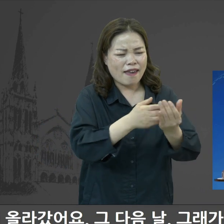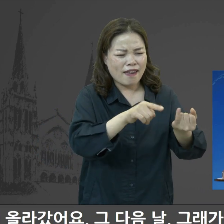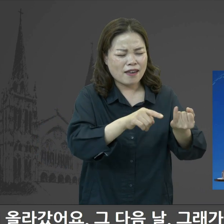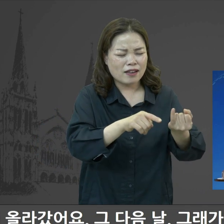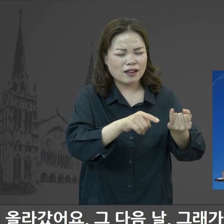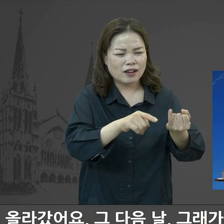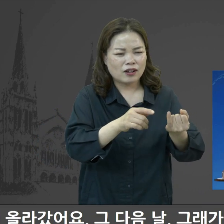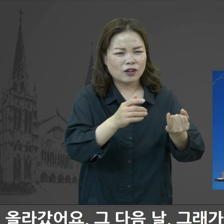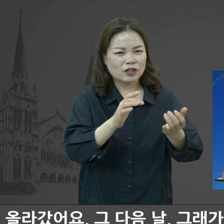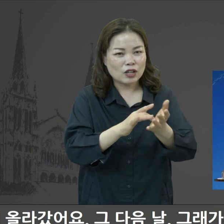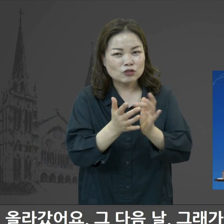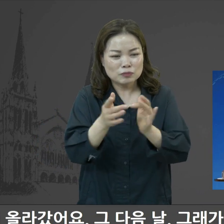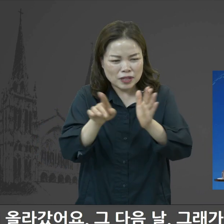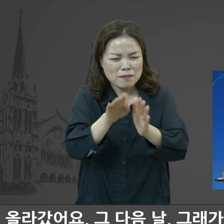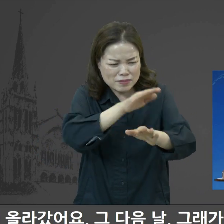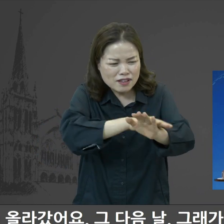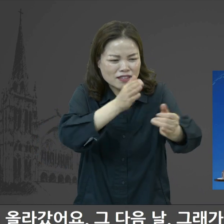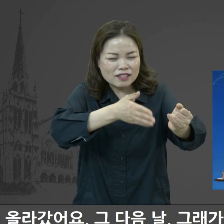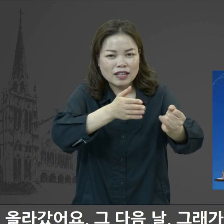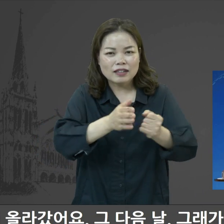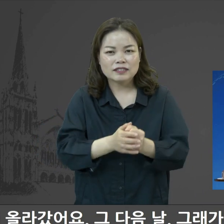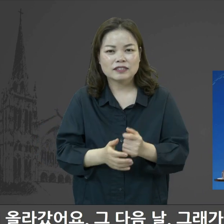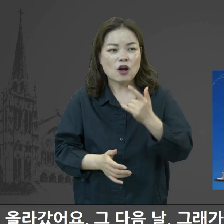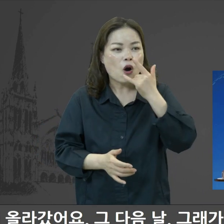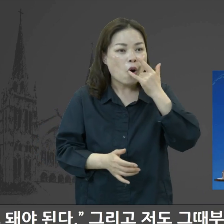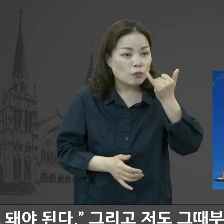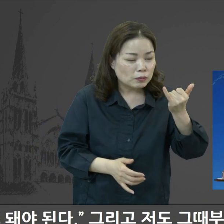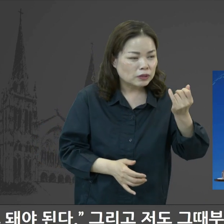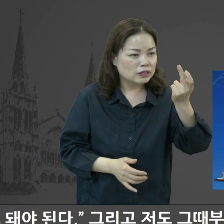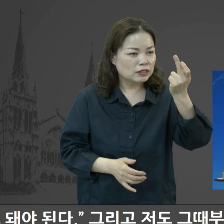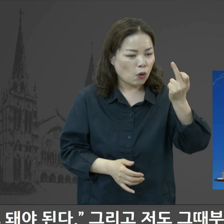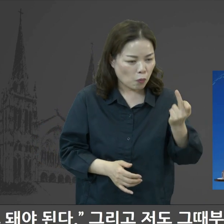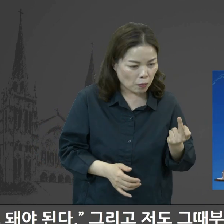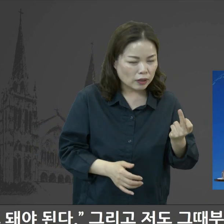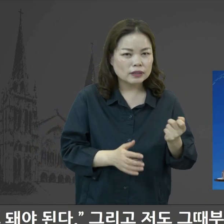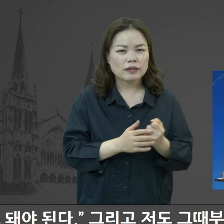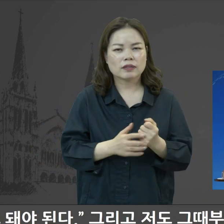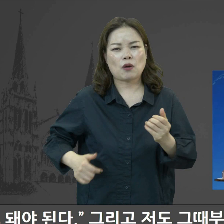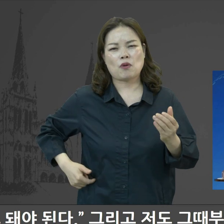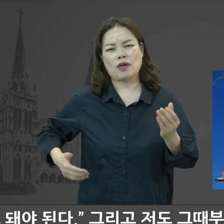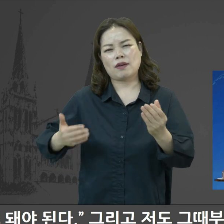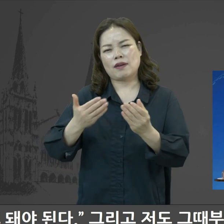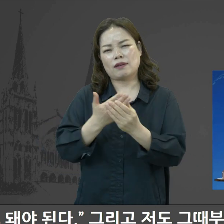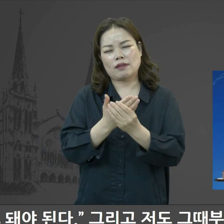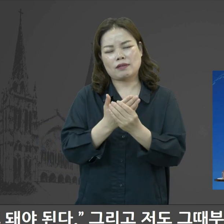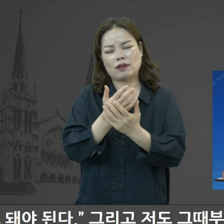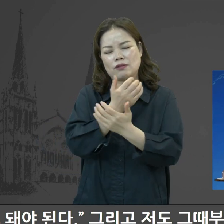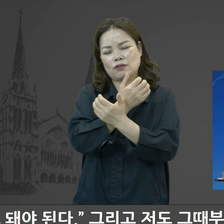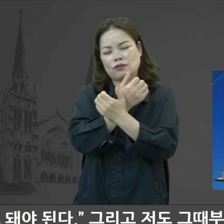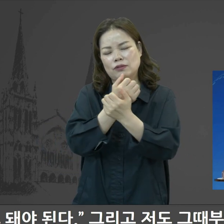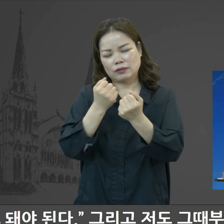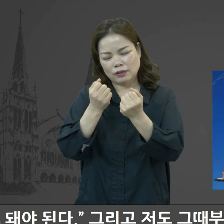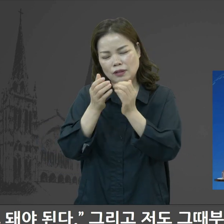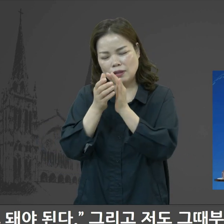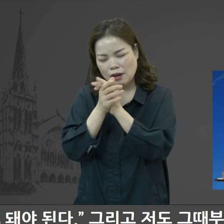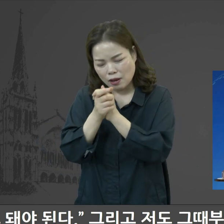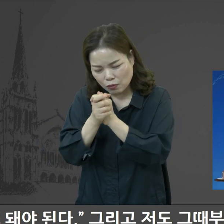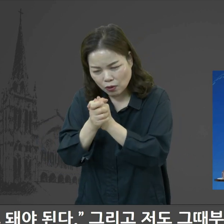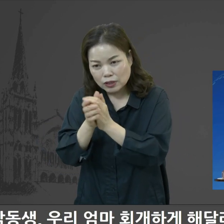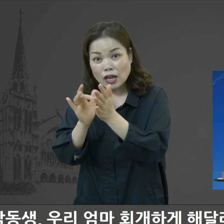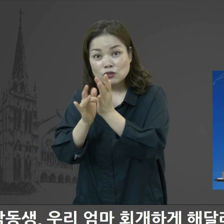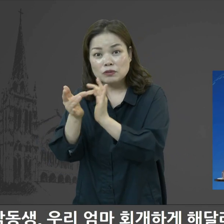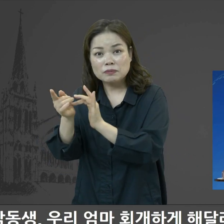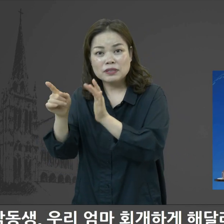돼야 된다. 그리고 저도 그때부터 우리 엄마, 우리 아버지, 우리 남동생, 우리 엄마 회개하게 해달라고 용서해 주시고 예수